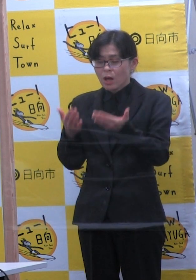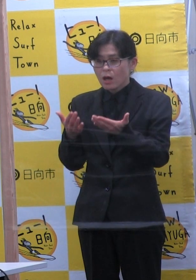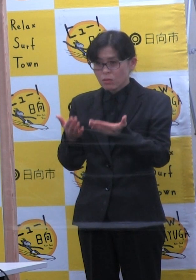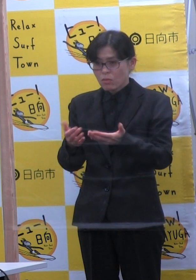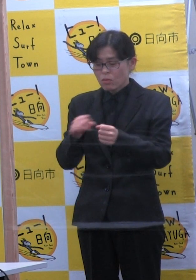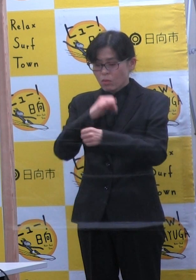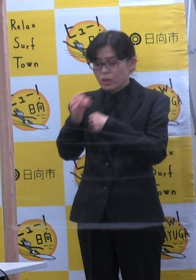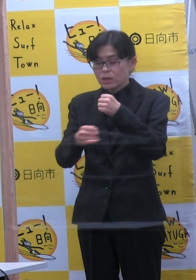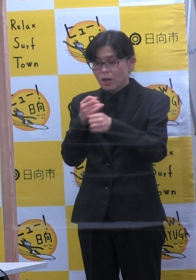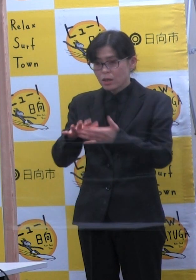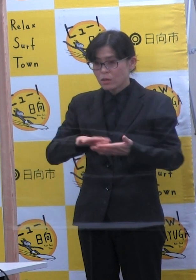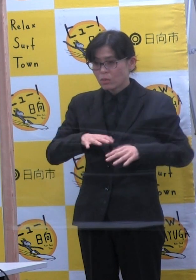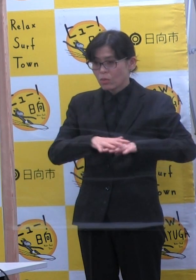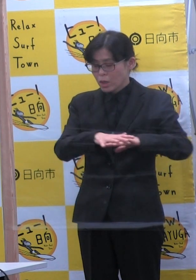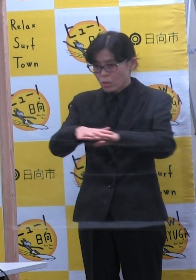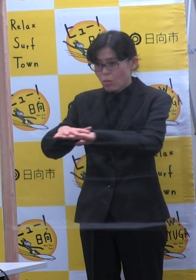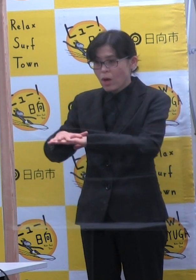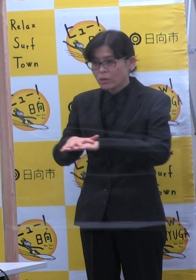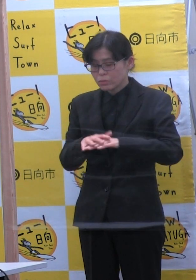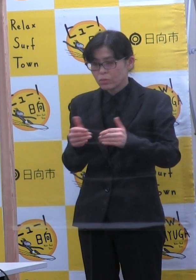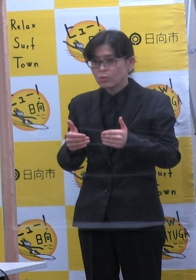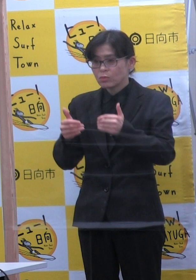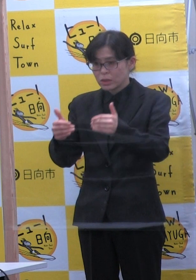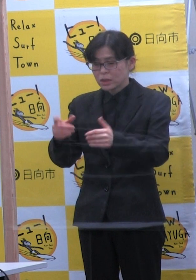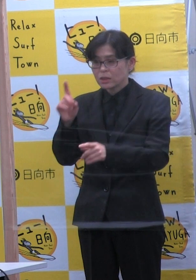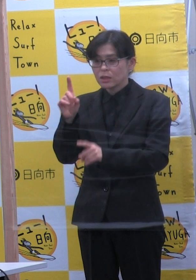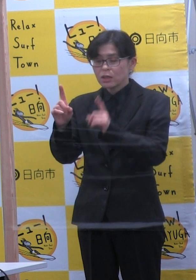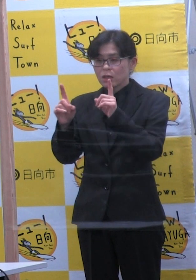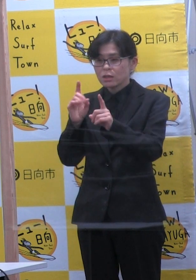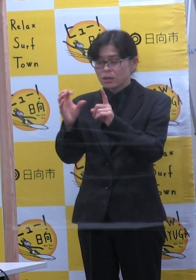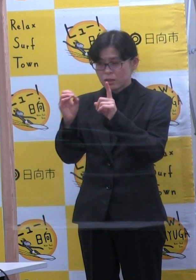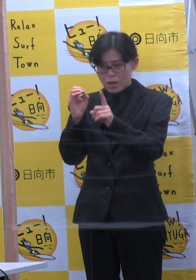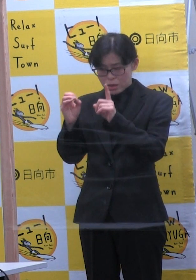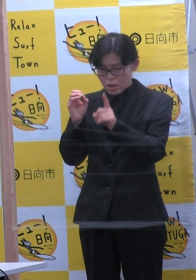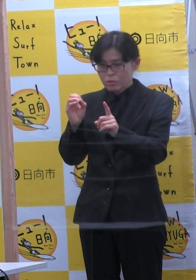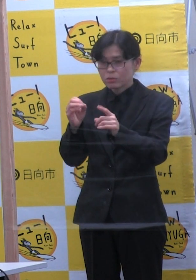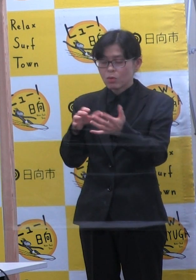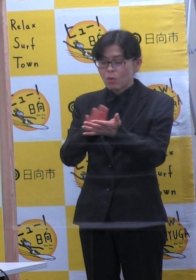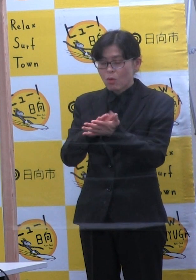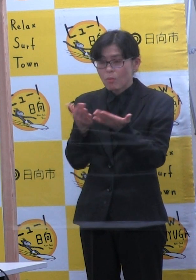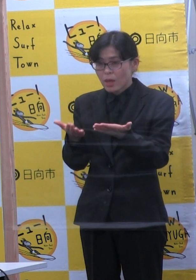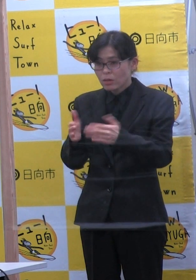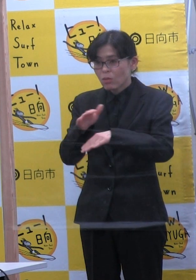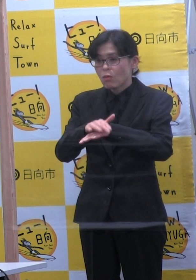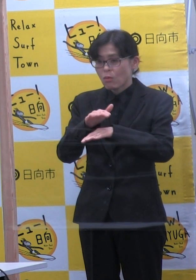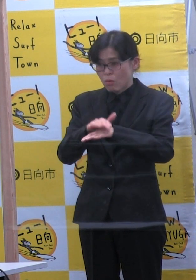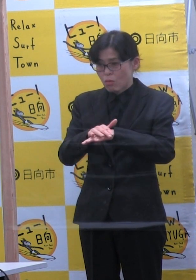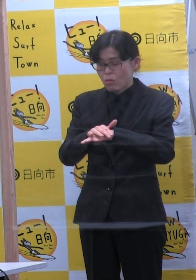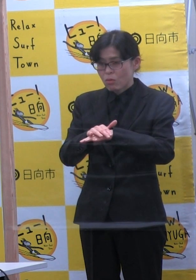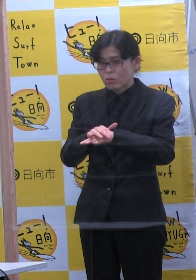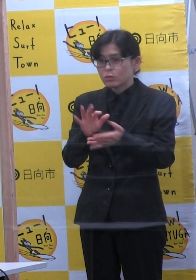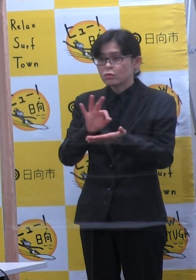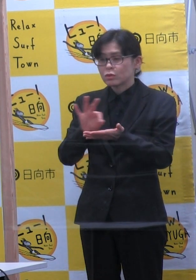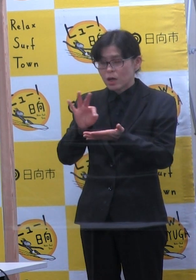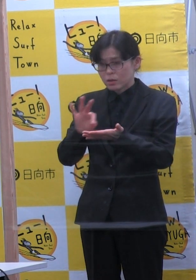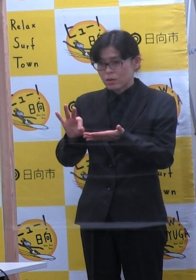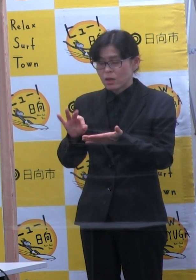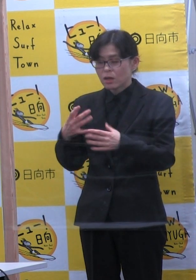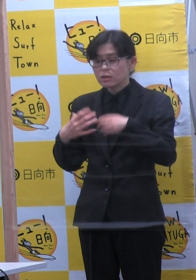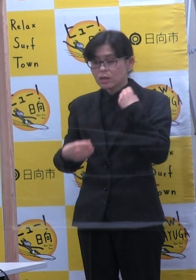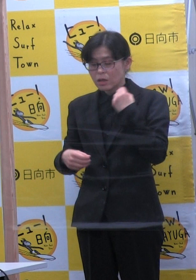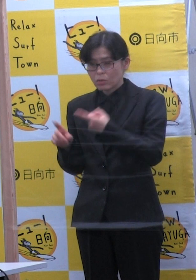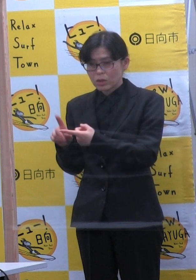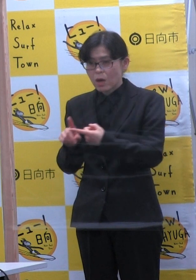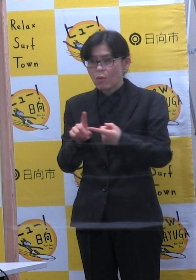充実を図るほか、デジタルドリルを導入し、児童生徒の理解度や習熟度に応じ